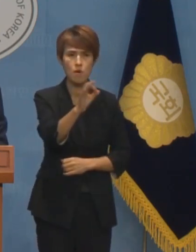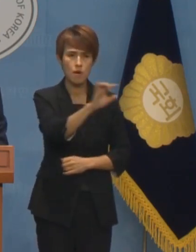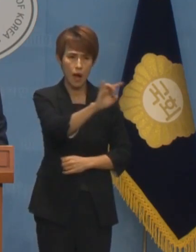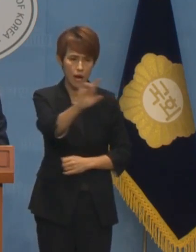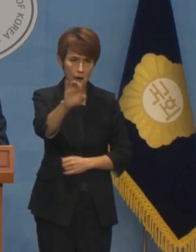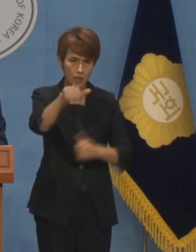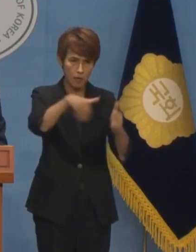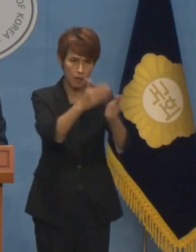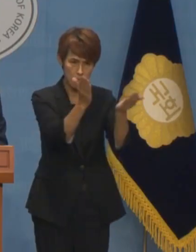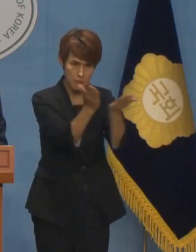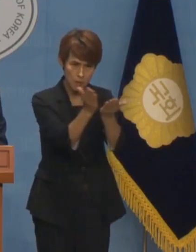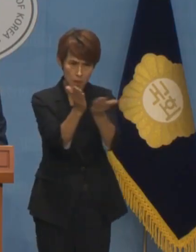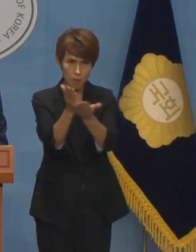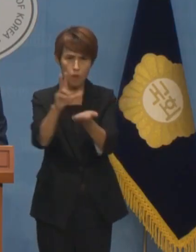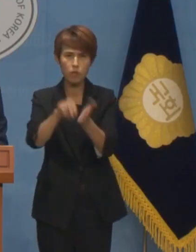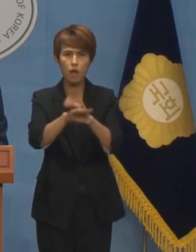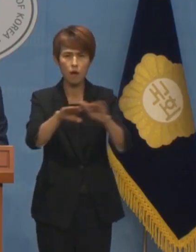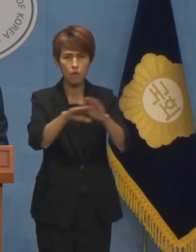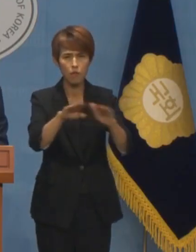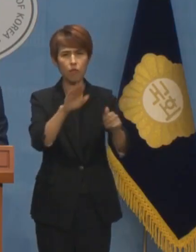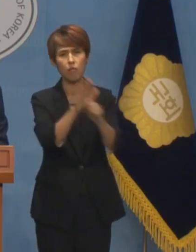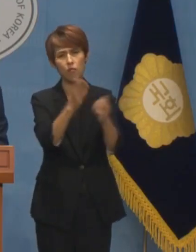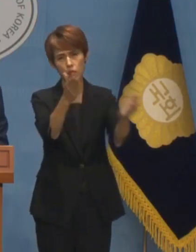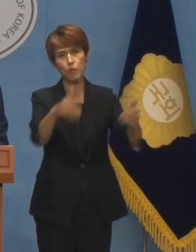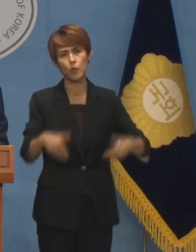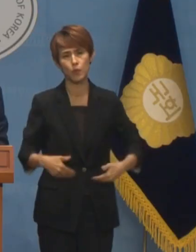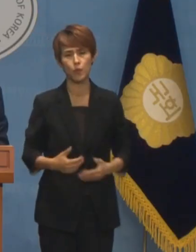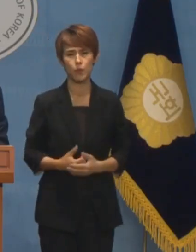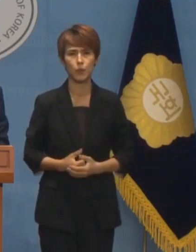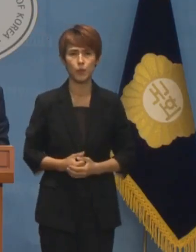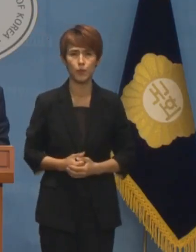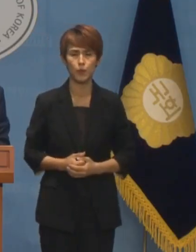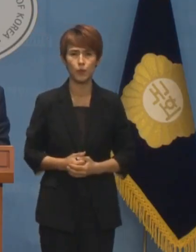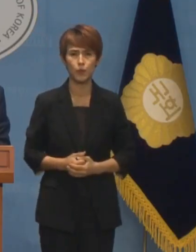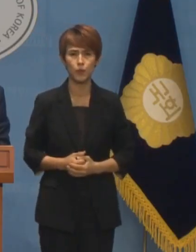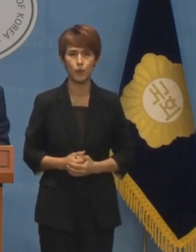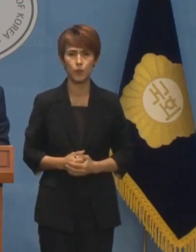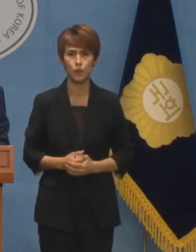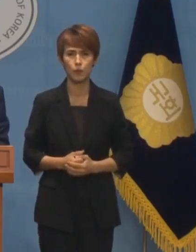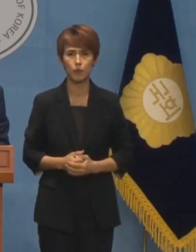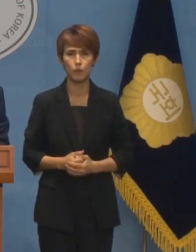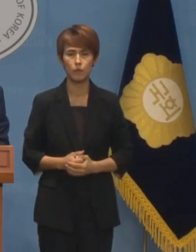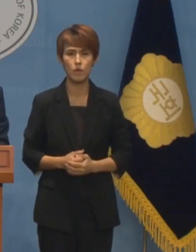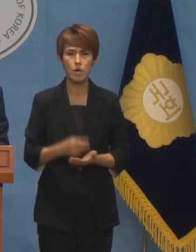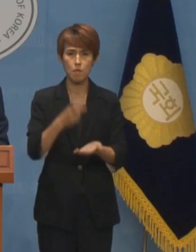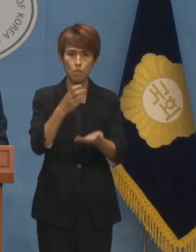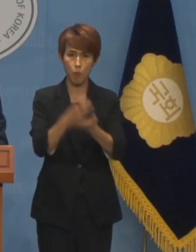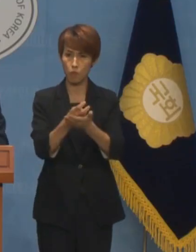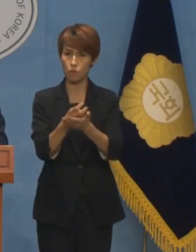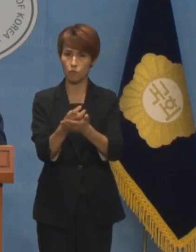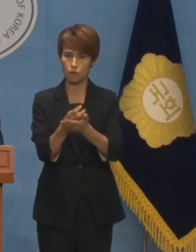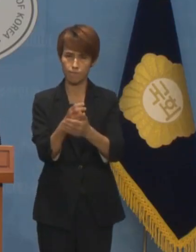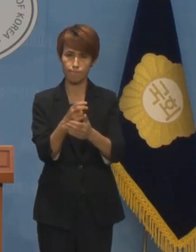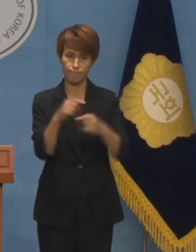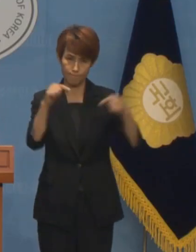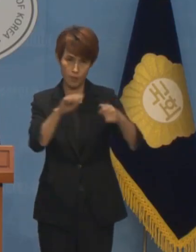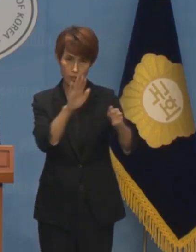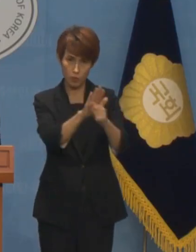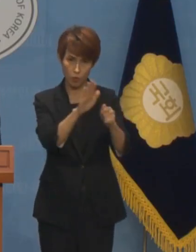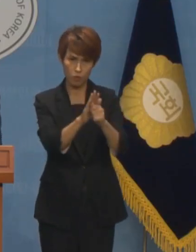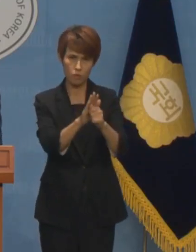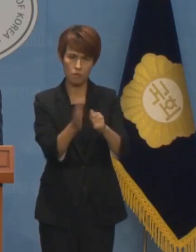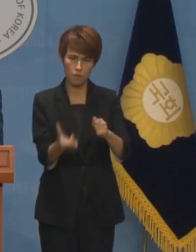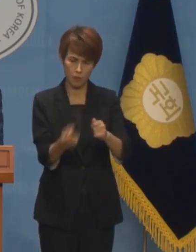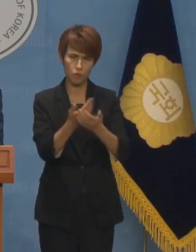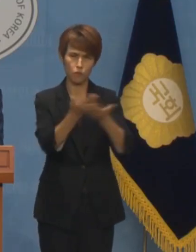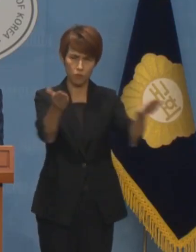상황에 맞는 대책을 촘촘하게 수립해야 합니다. 특히 법률 지원 역시 신속히 시행해야